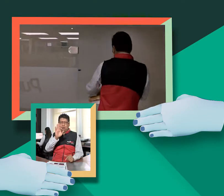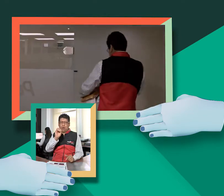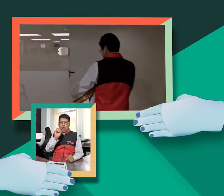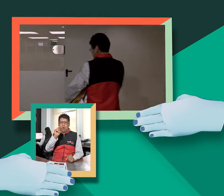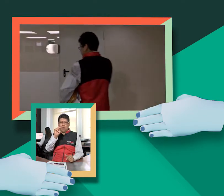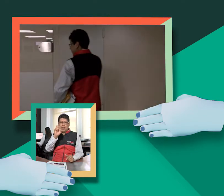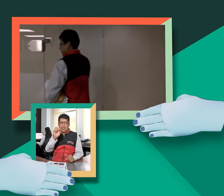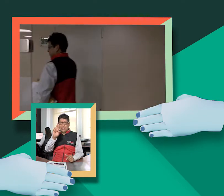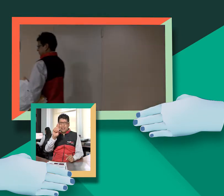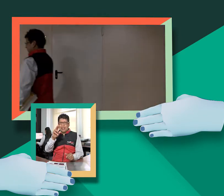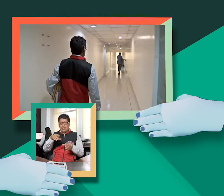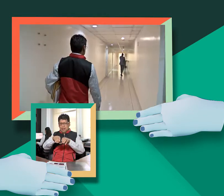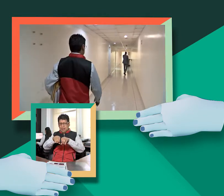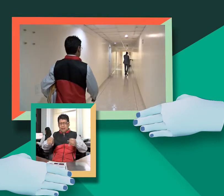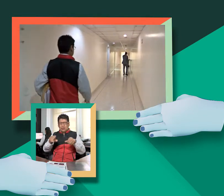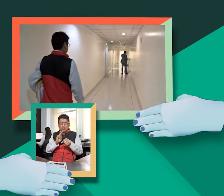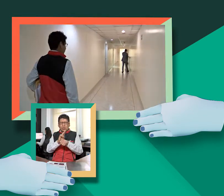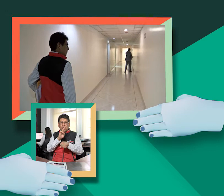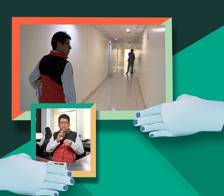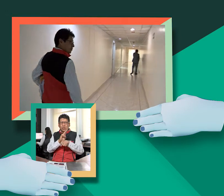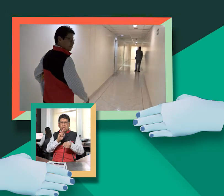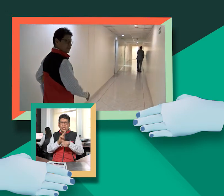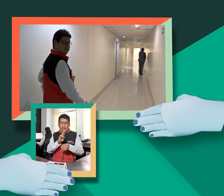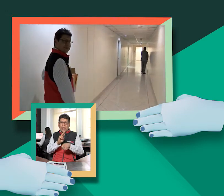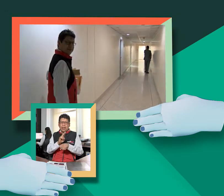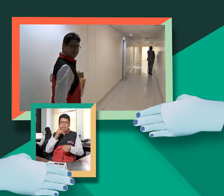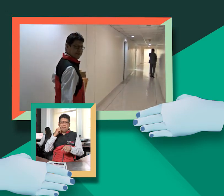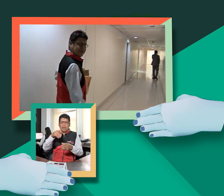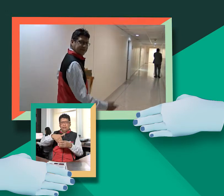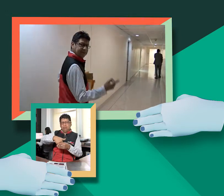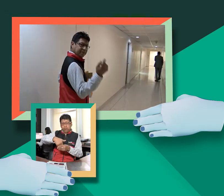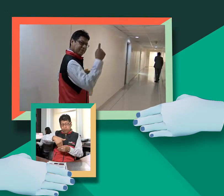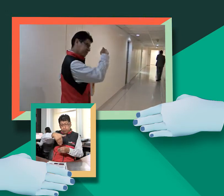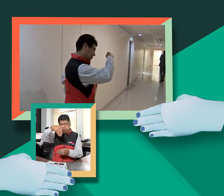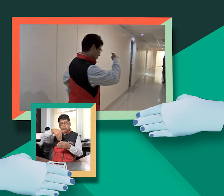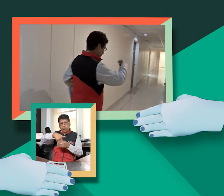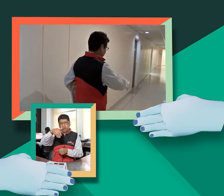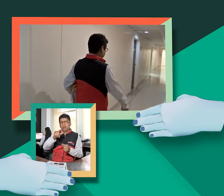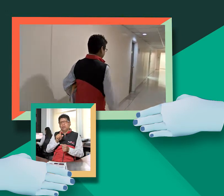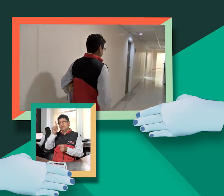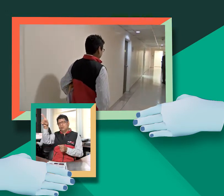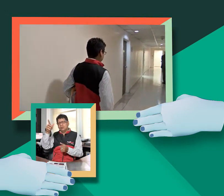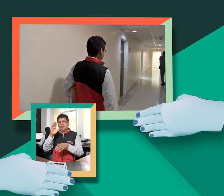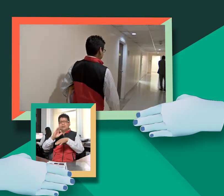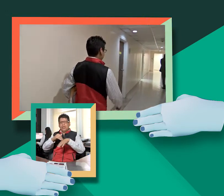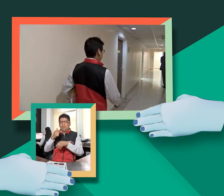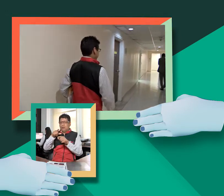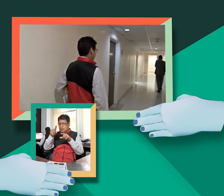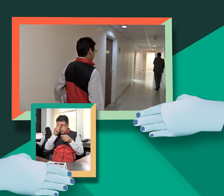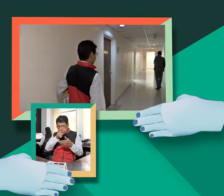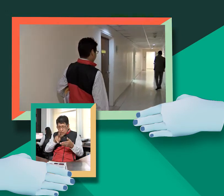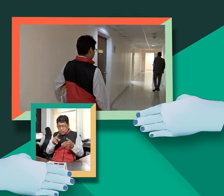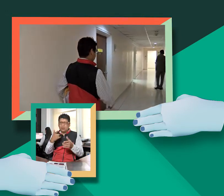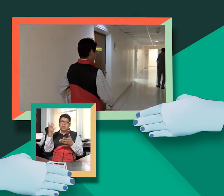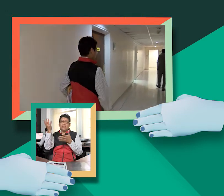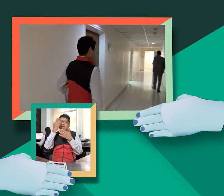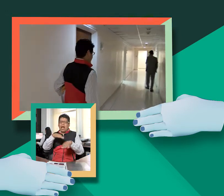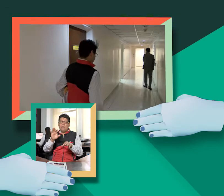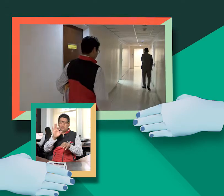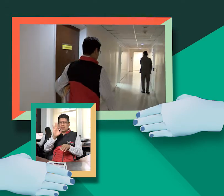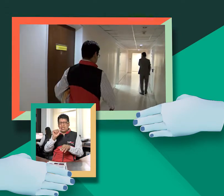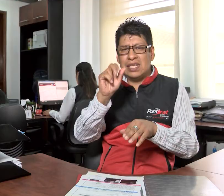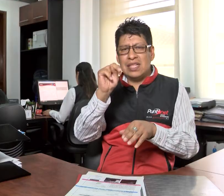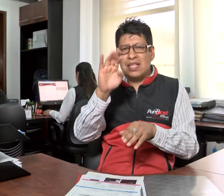entre mis funciones está encargarme de los tóners para las impresiones sí algo anda mal con las de